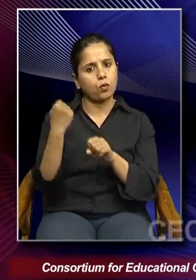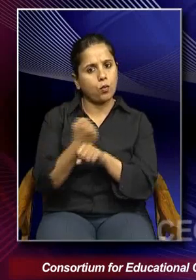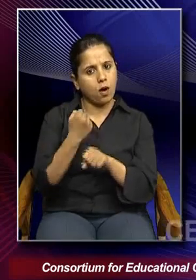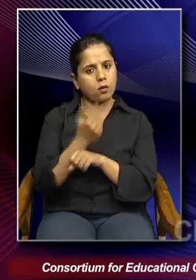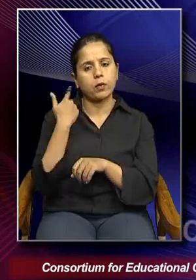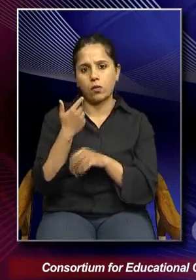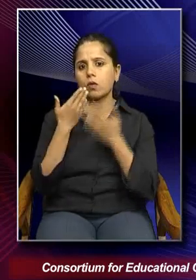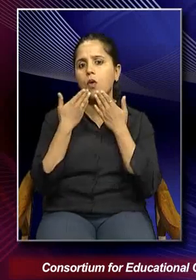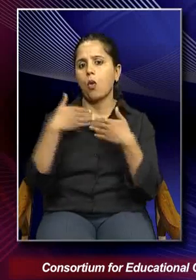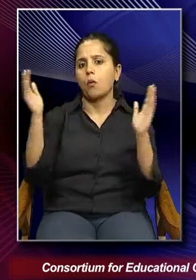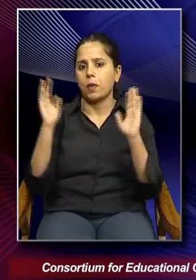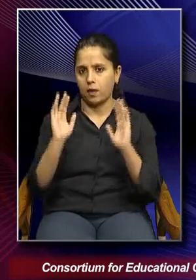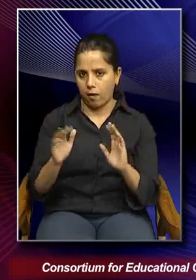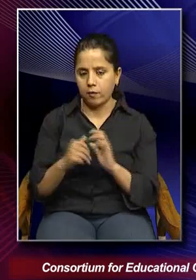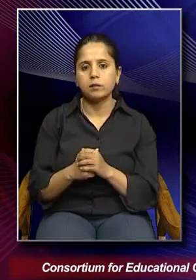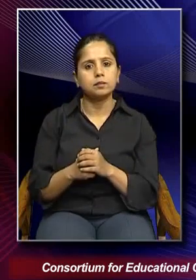किया था